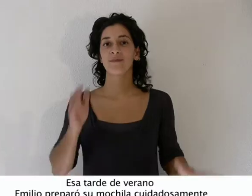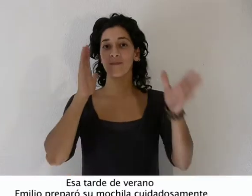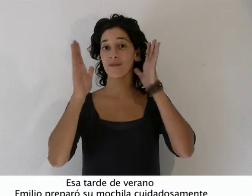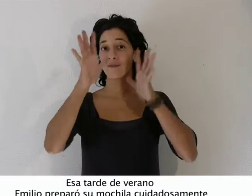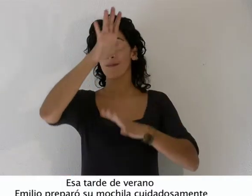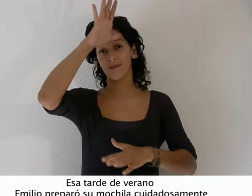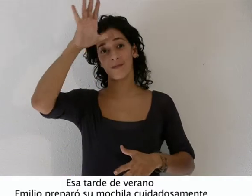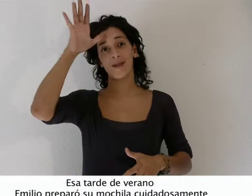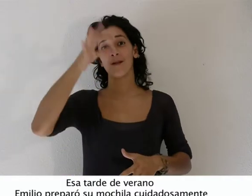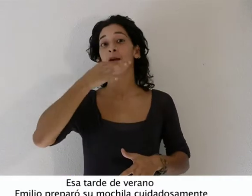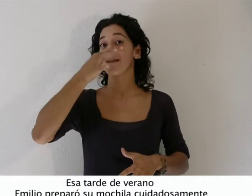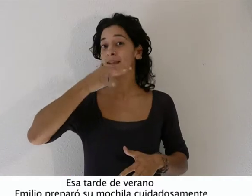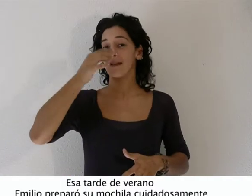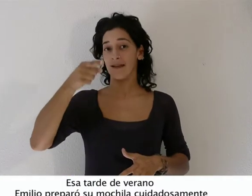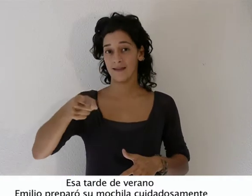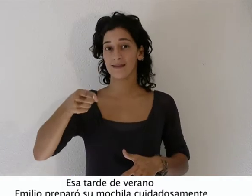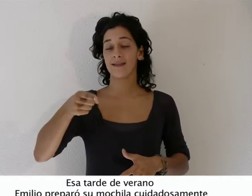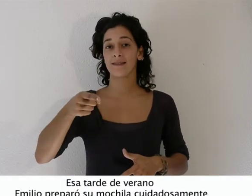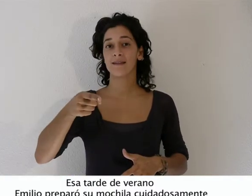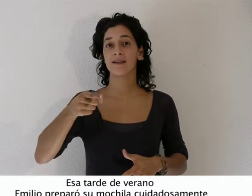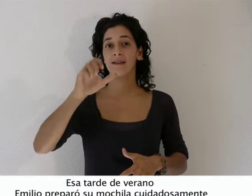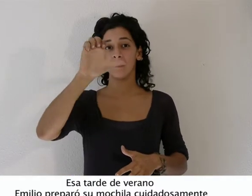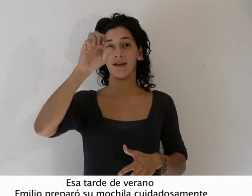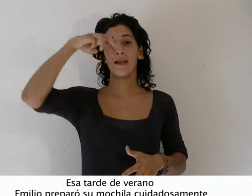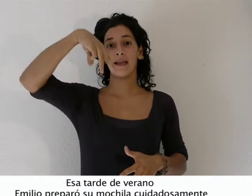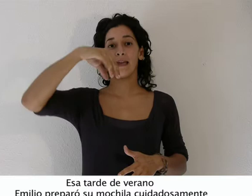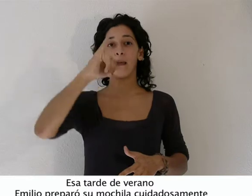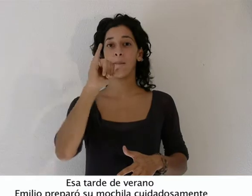esa tarde de verano, Emilio preparó su mochila cuidadosamente.